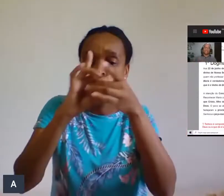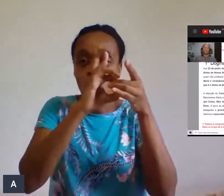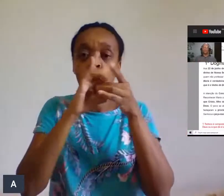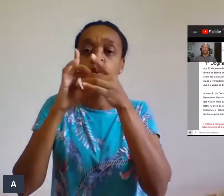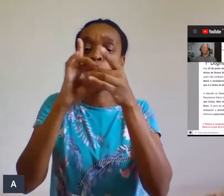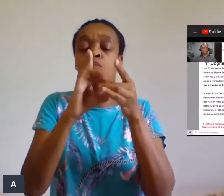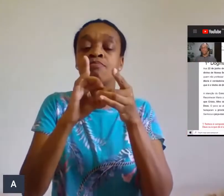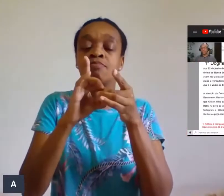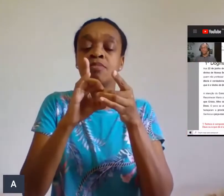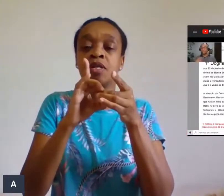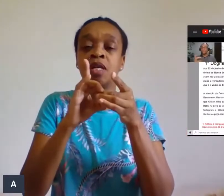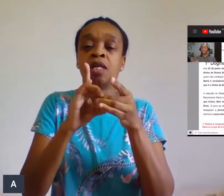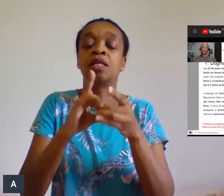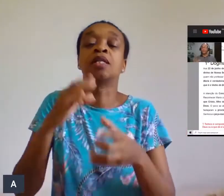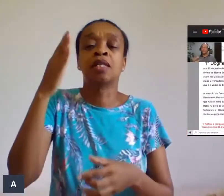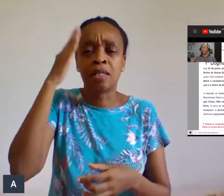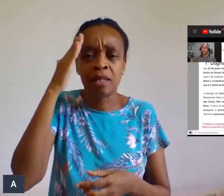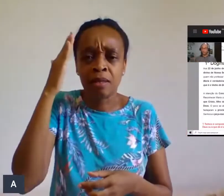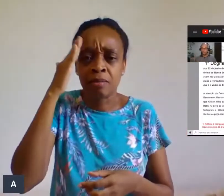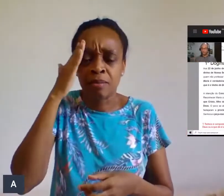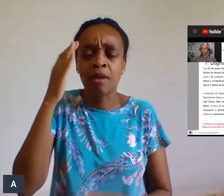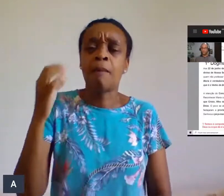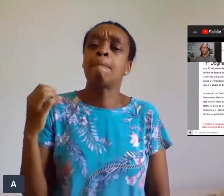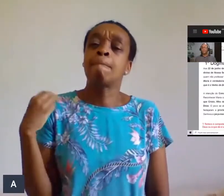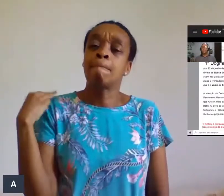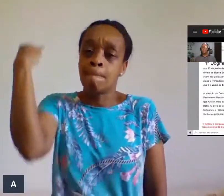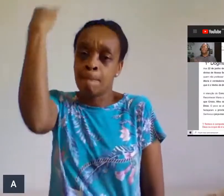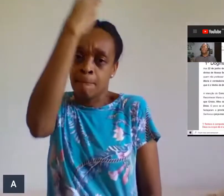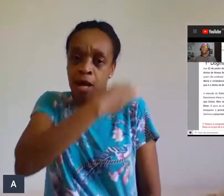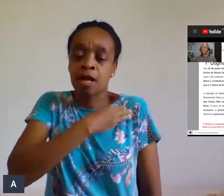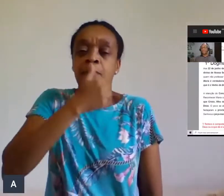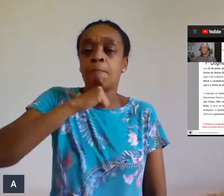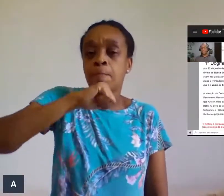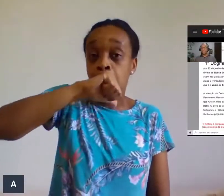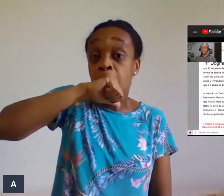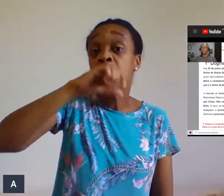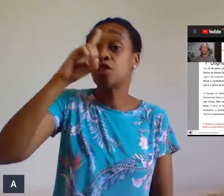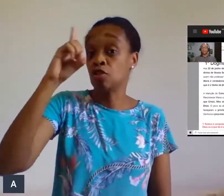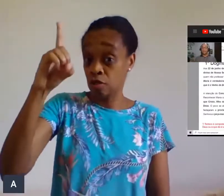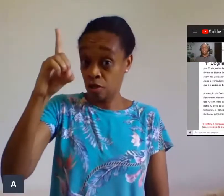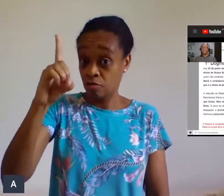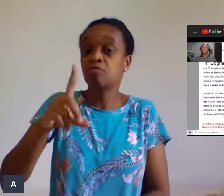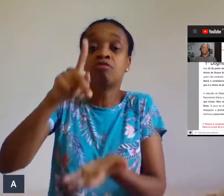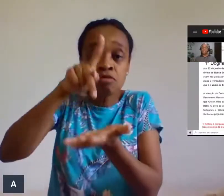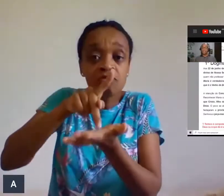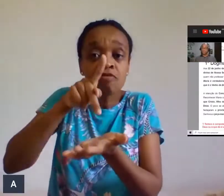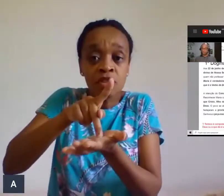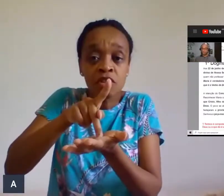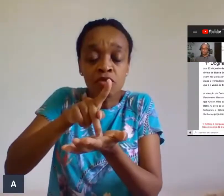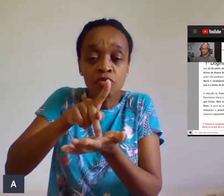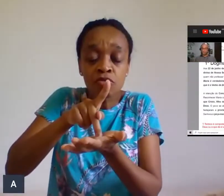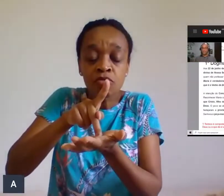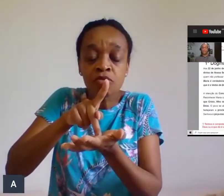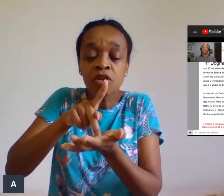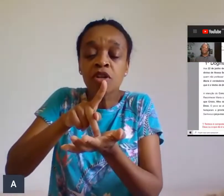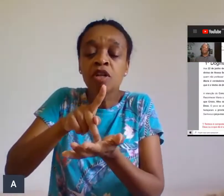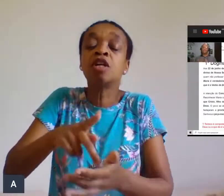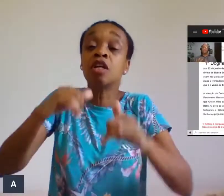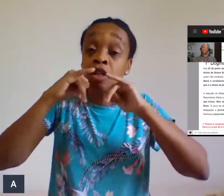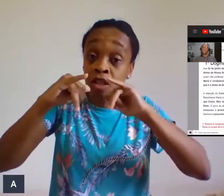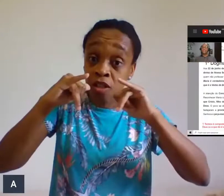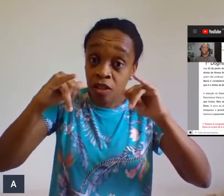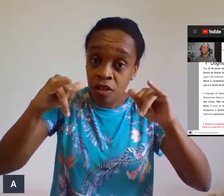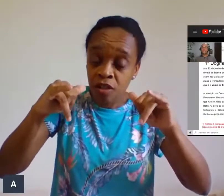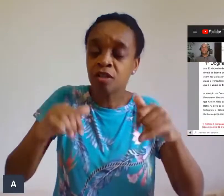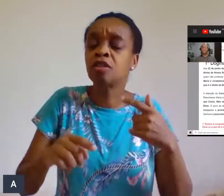Reconhecer Maria como mãe de Deus, Theotokos, que significa, na verdade, professar que Cristo, filho